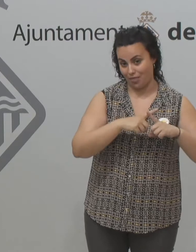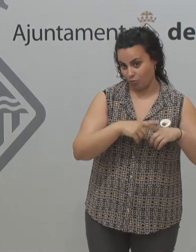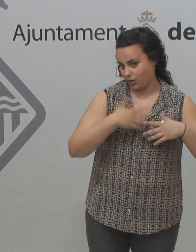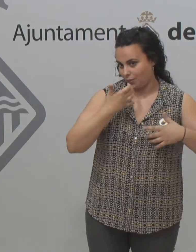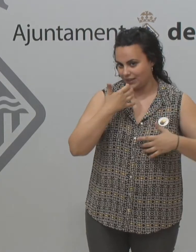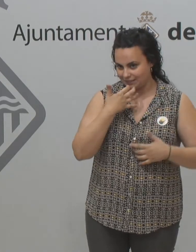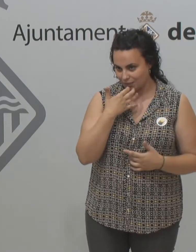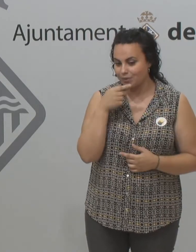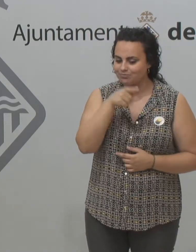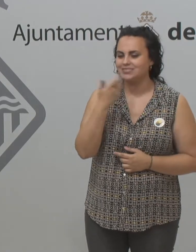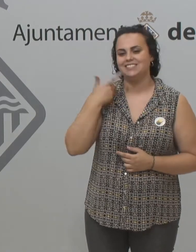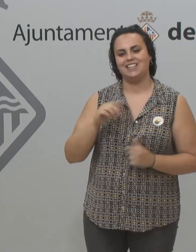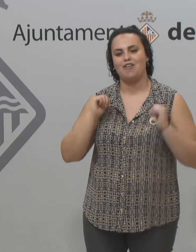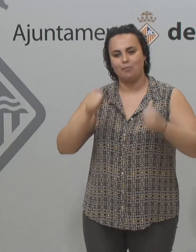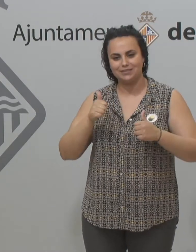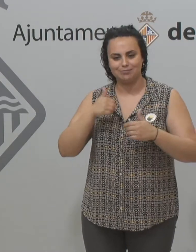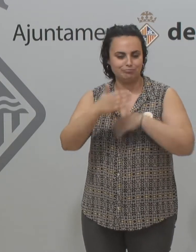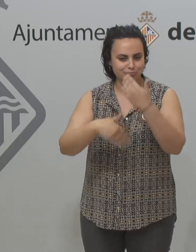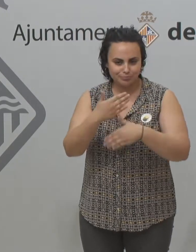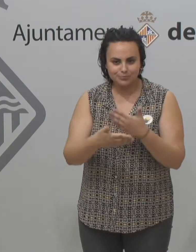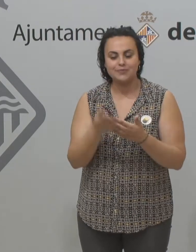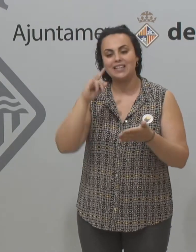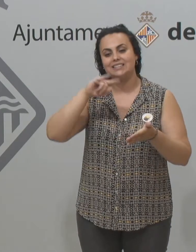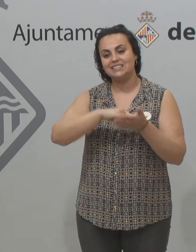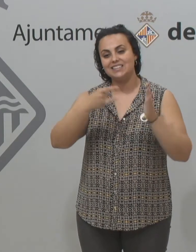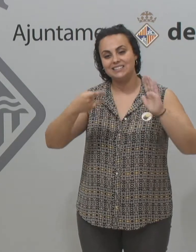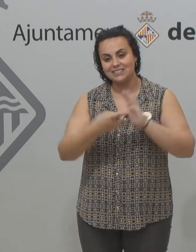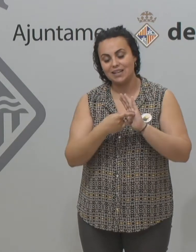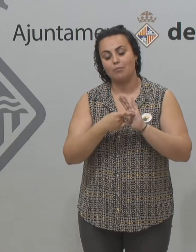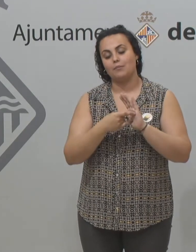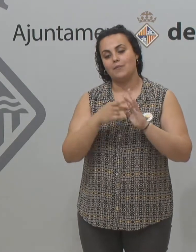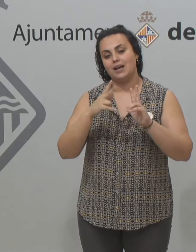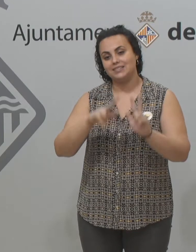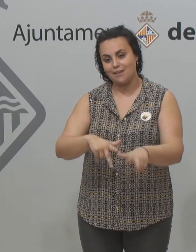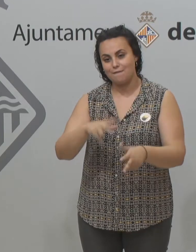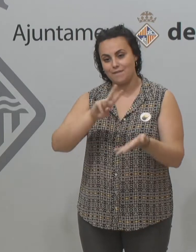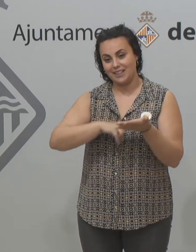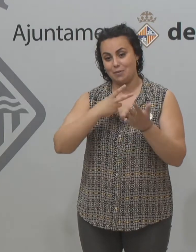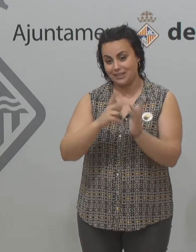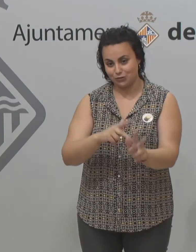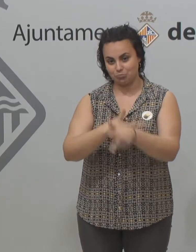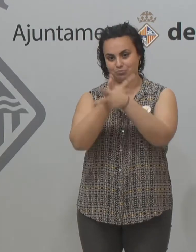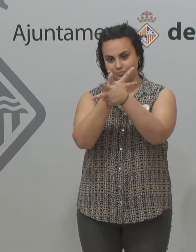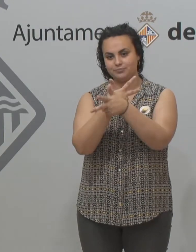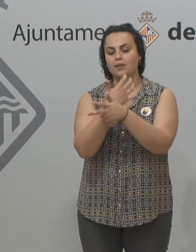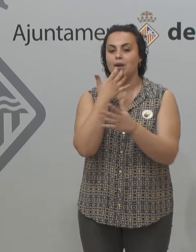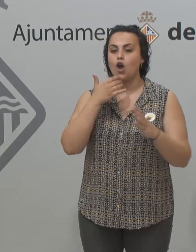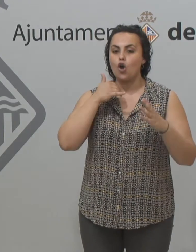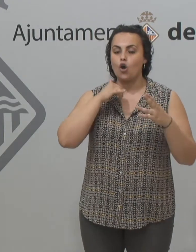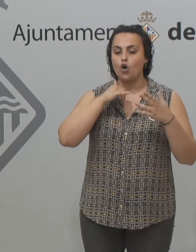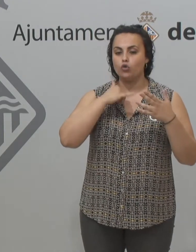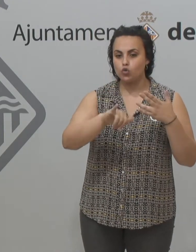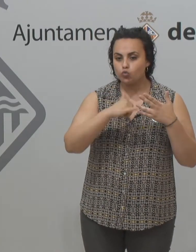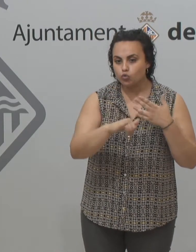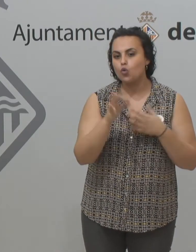han començat a posar en marxa sistemes de vídeo interpretació mitjançant canals de YouTube o mitjançant també